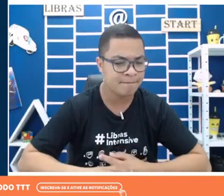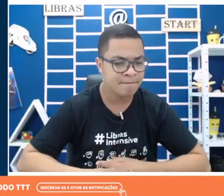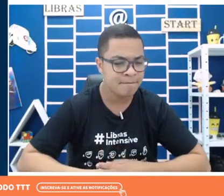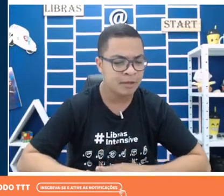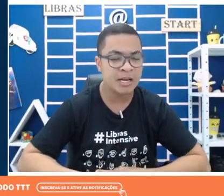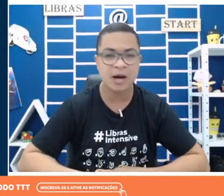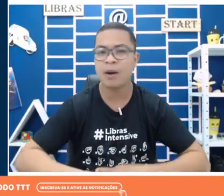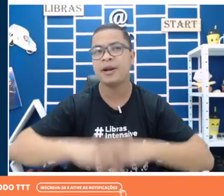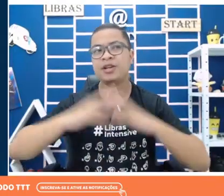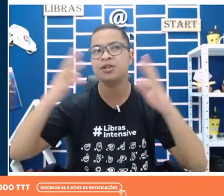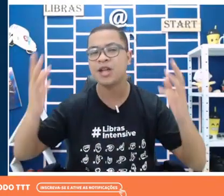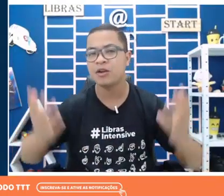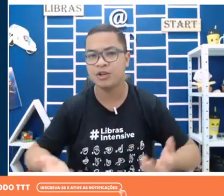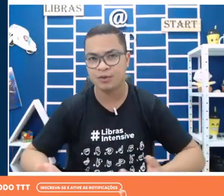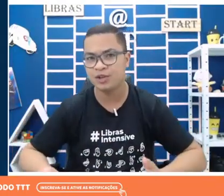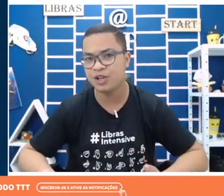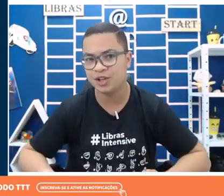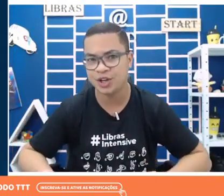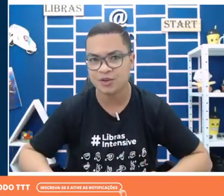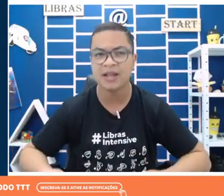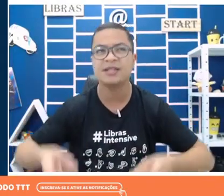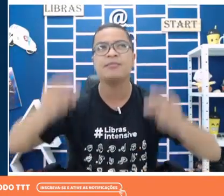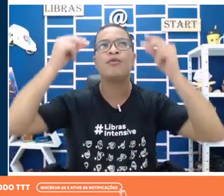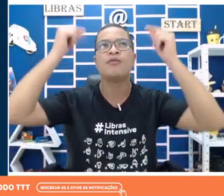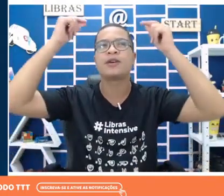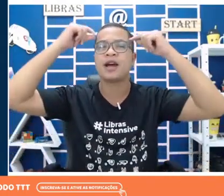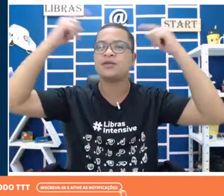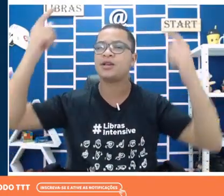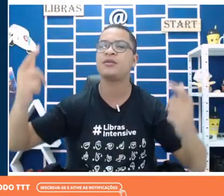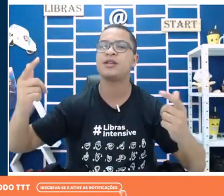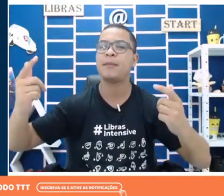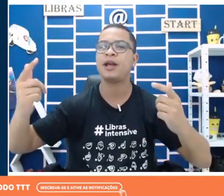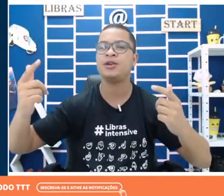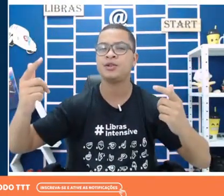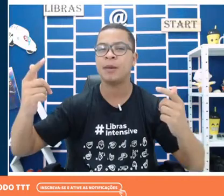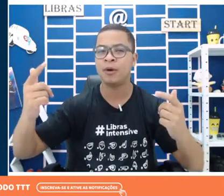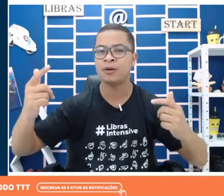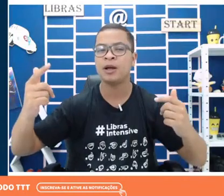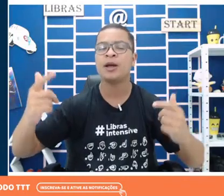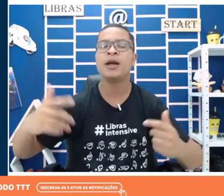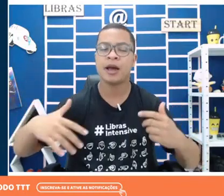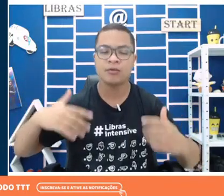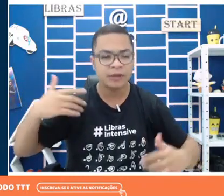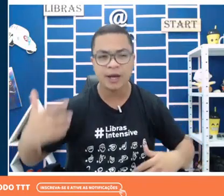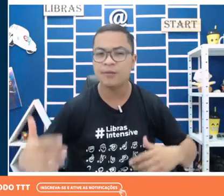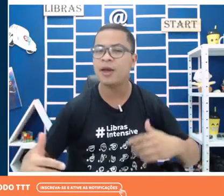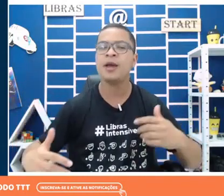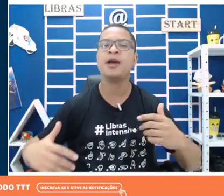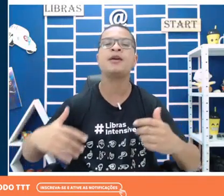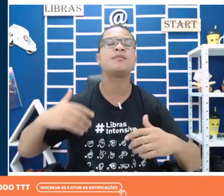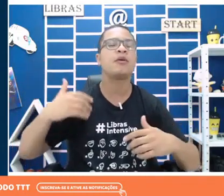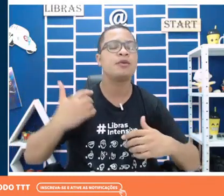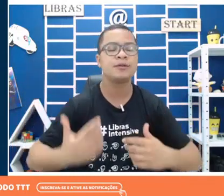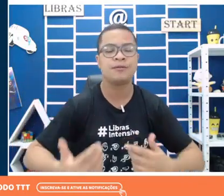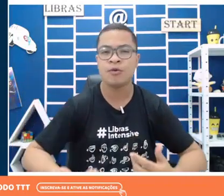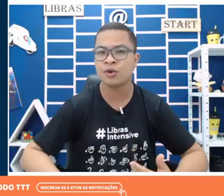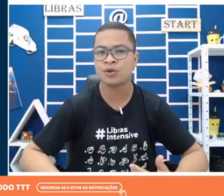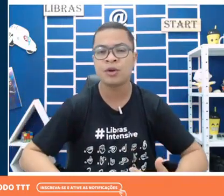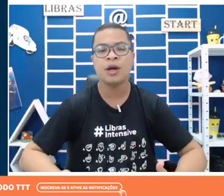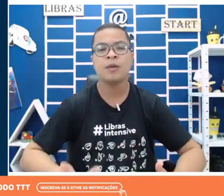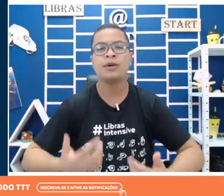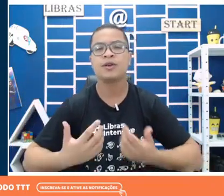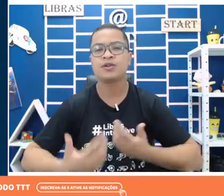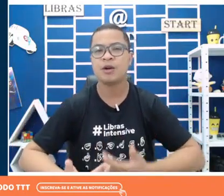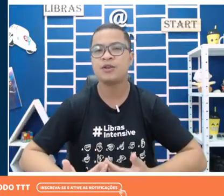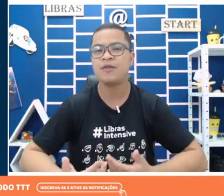ok? Não aprende isso da noite pro dia, gente. Não é assim, puf, cai do céu e você aprende, tá bom? É com treino mesmo, é com